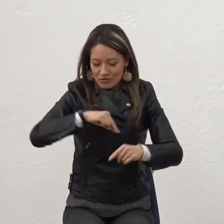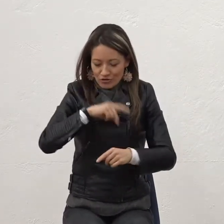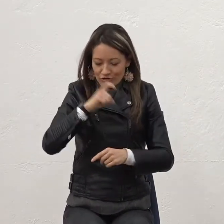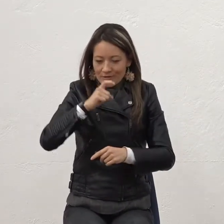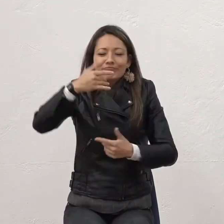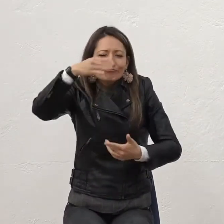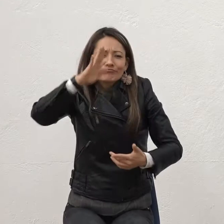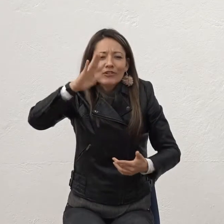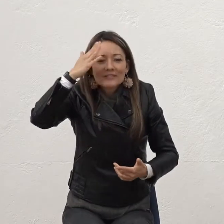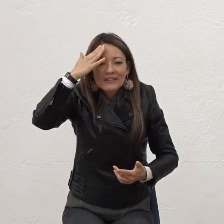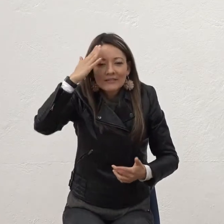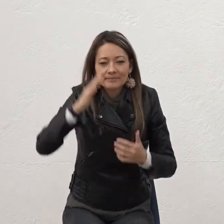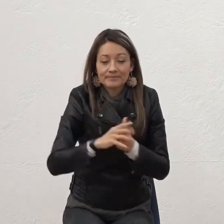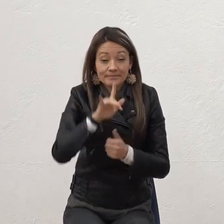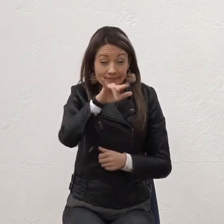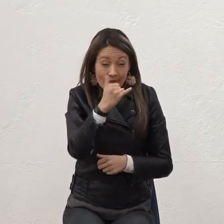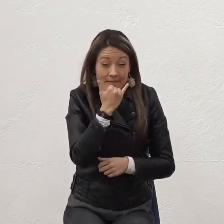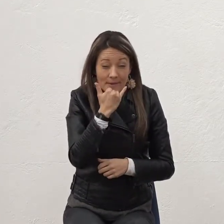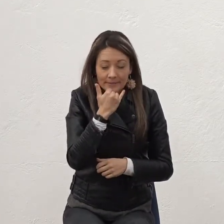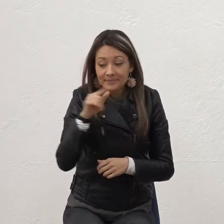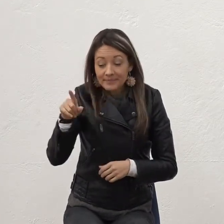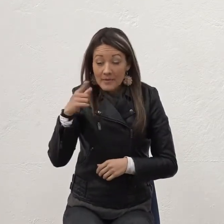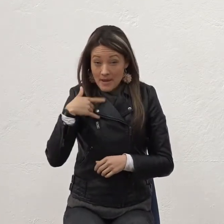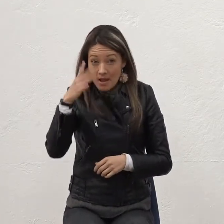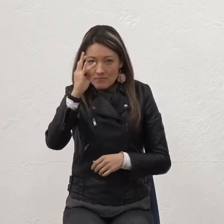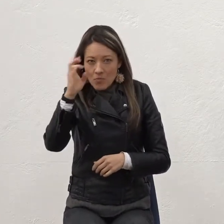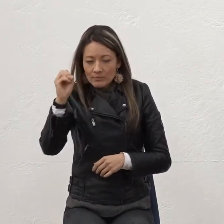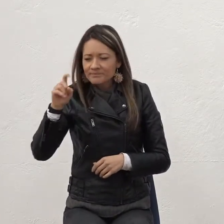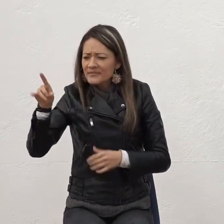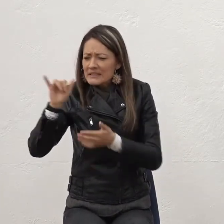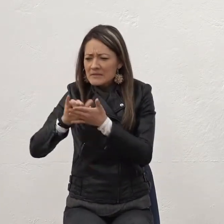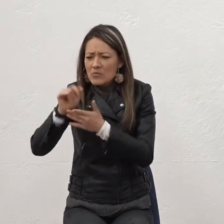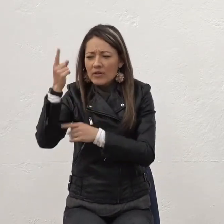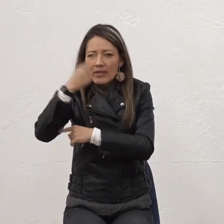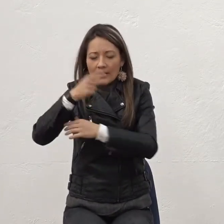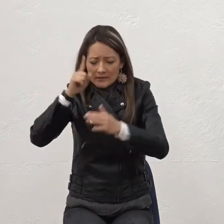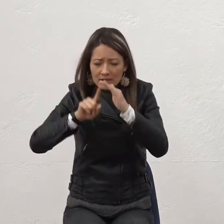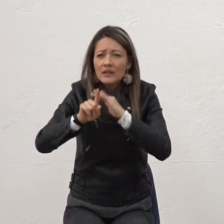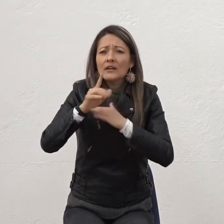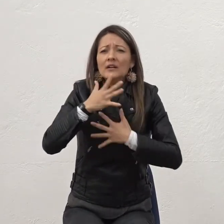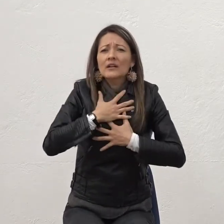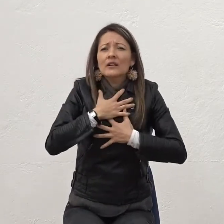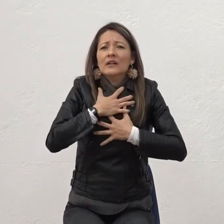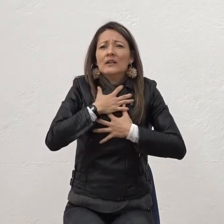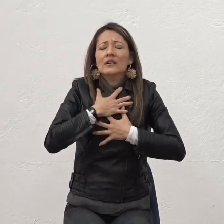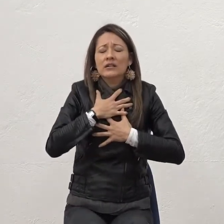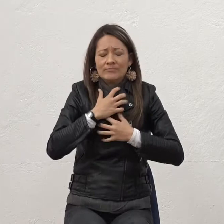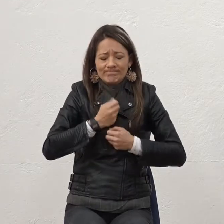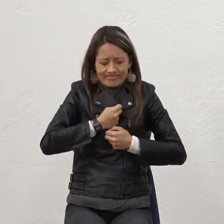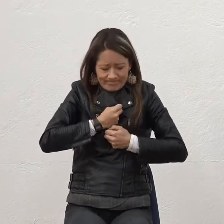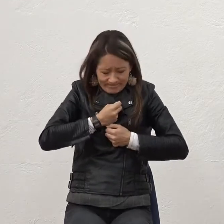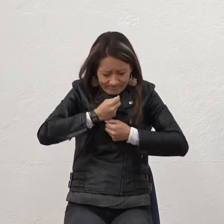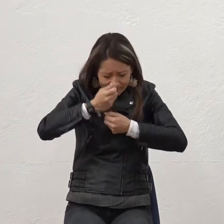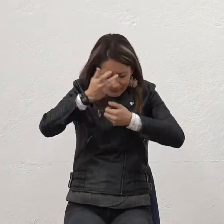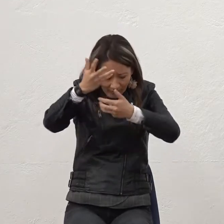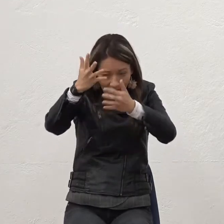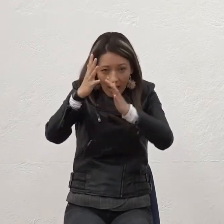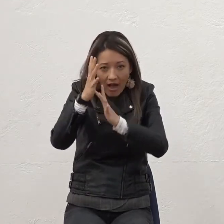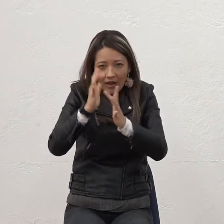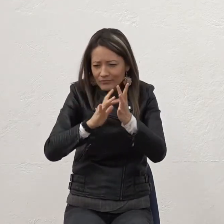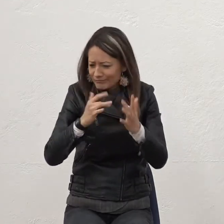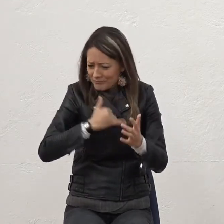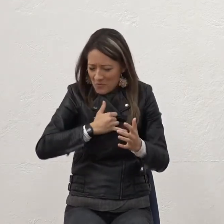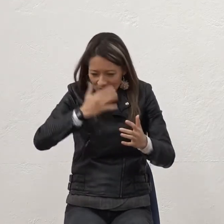de parte de Él. El caso es que ese hombre ese día entregó su vida a Jesús, no sabía lo que estaba tampoco pasando en